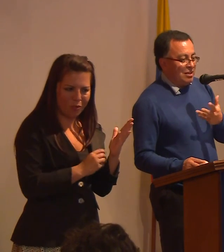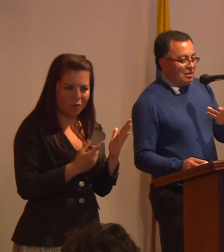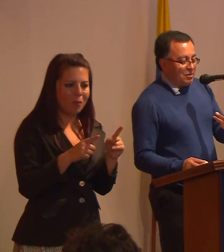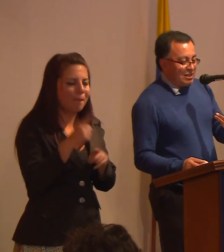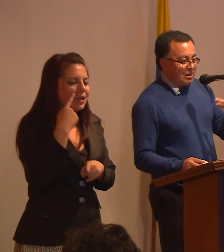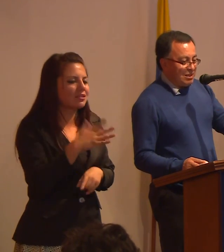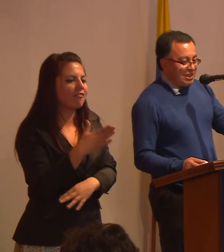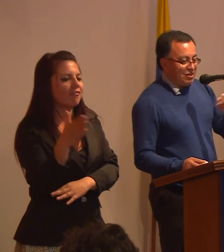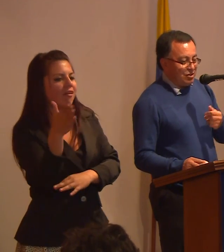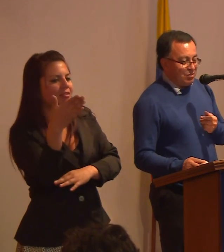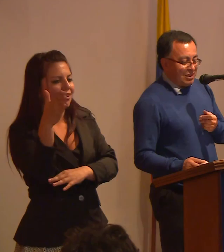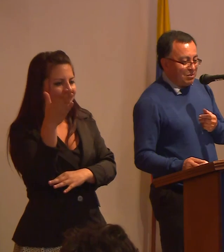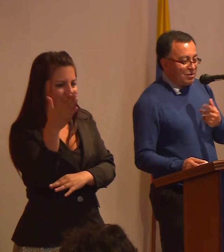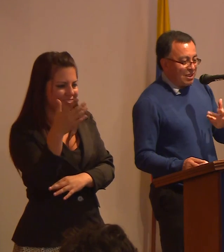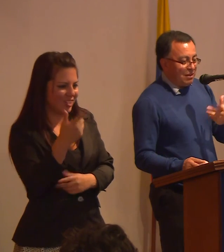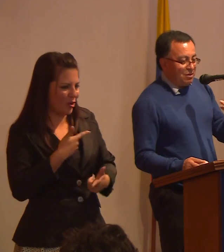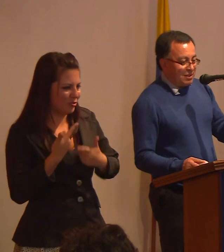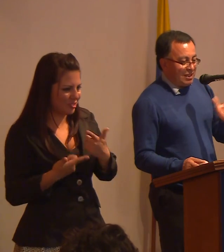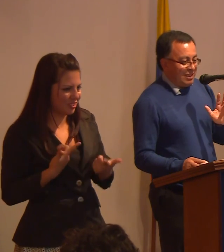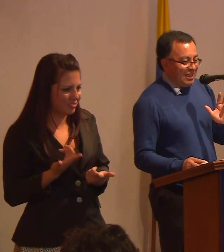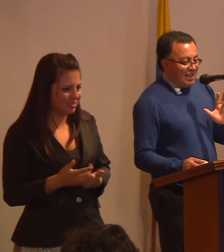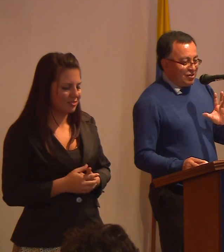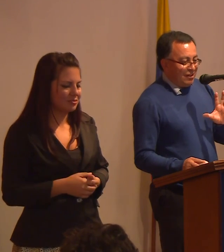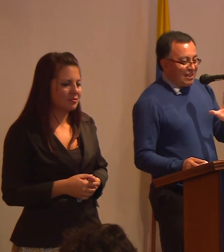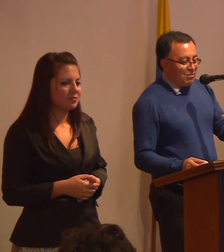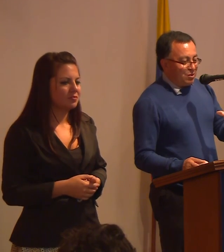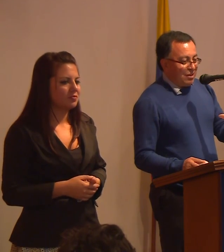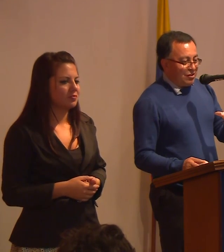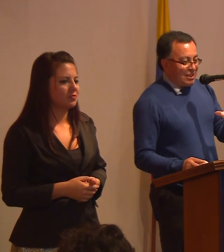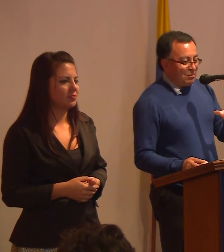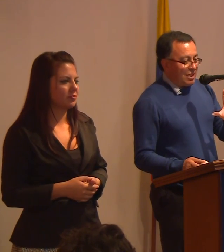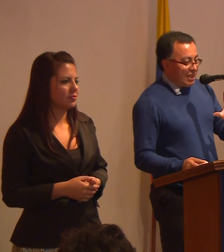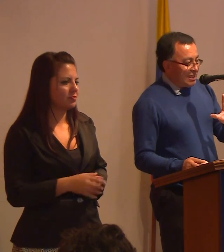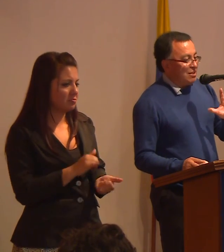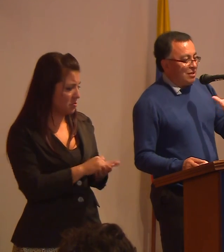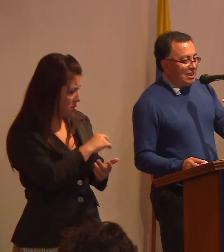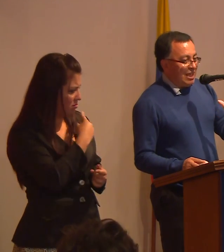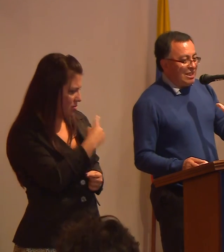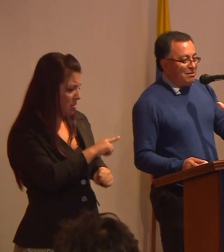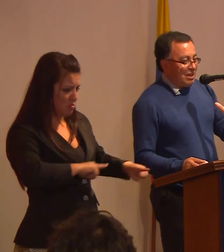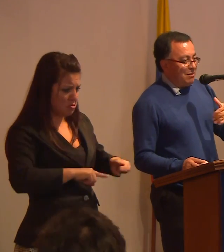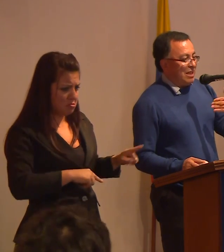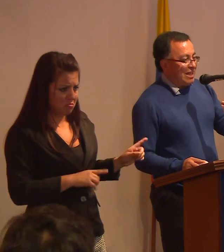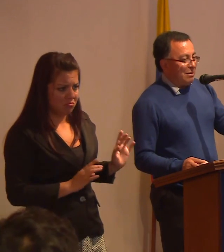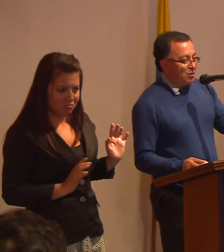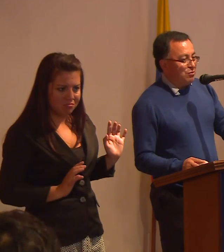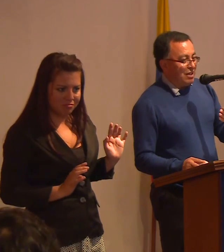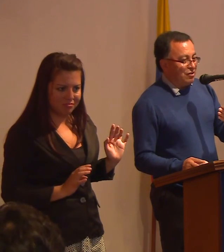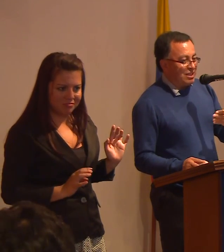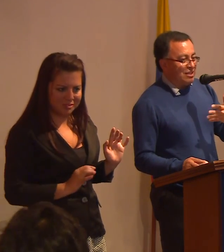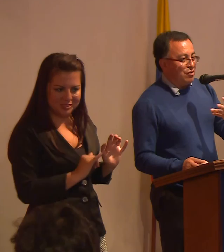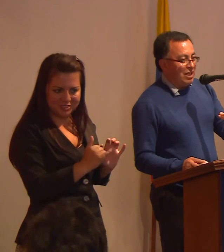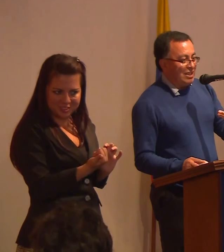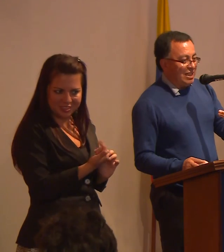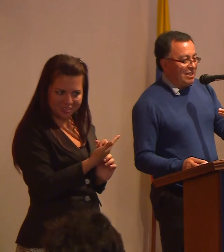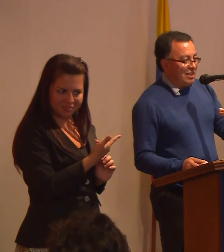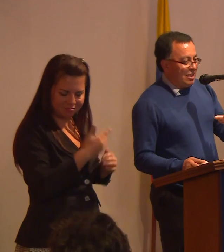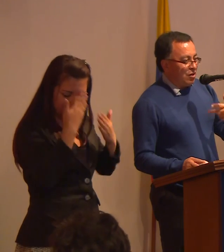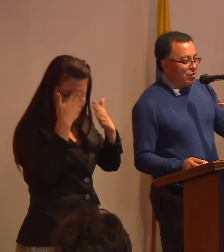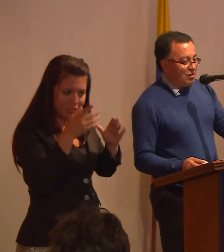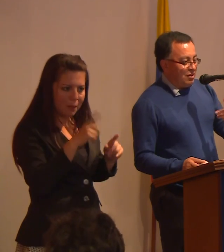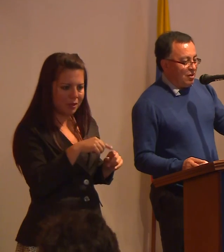sentido, pues esta administración, como decía el profesor Tamayo, pues no solamente ha procurado ser democrática, sino es legítima en la medida que ha procurado ser